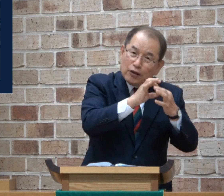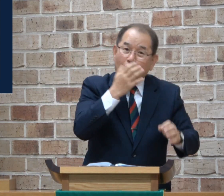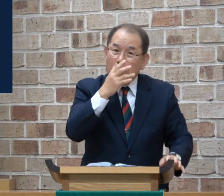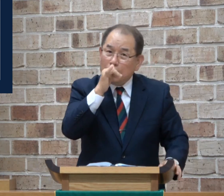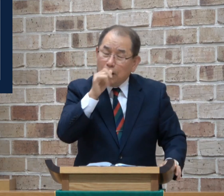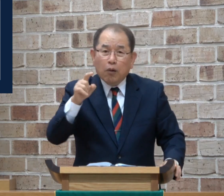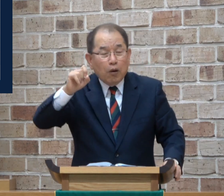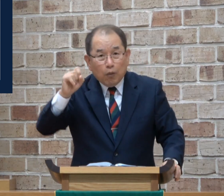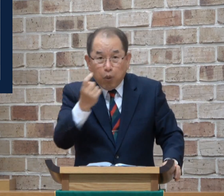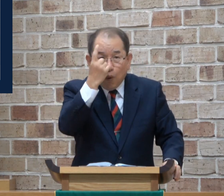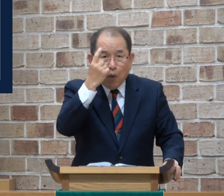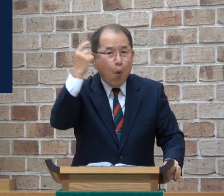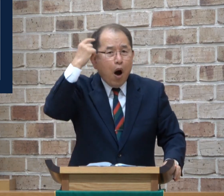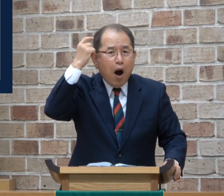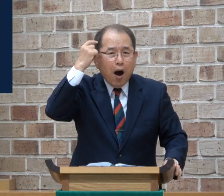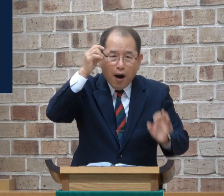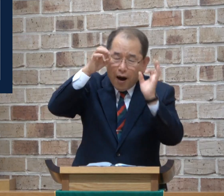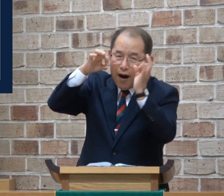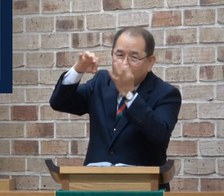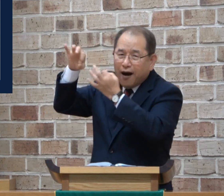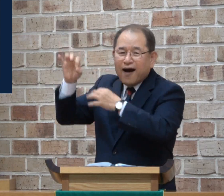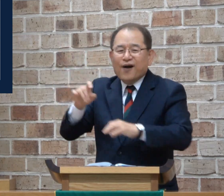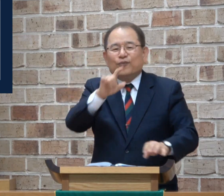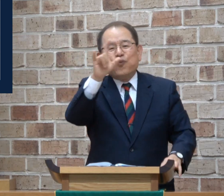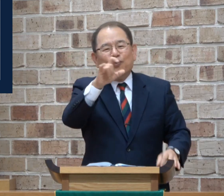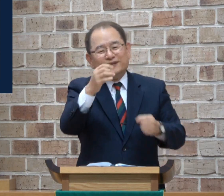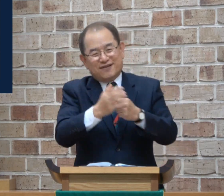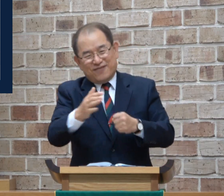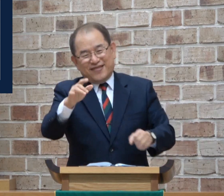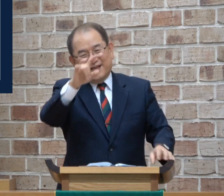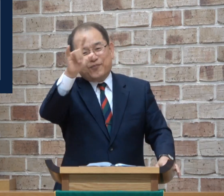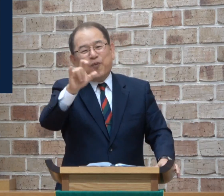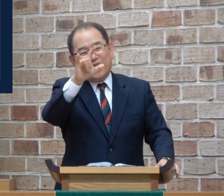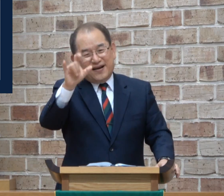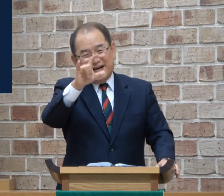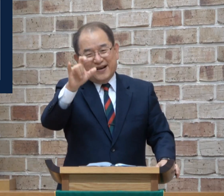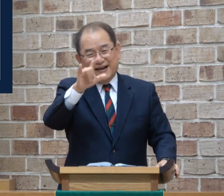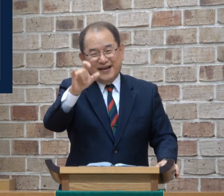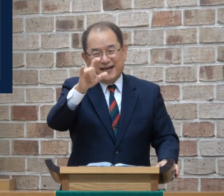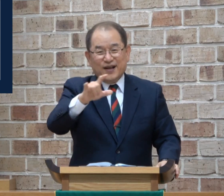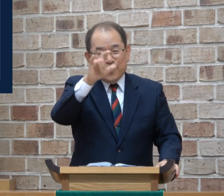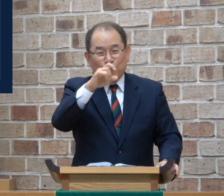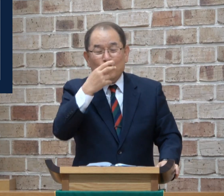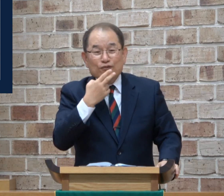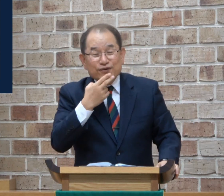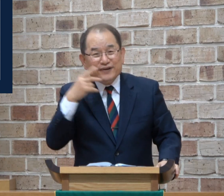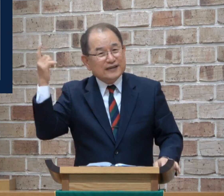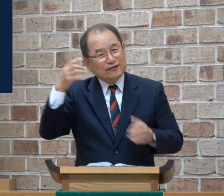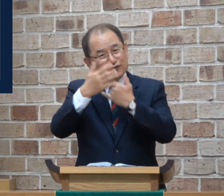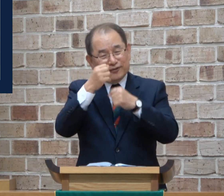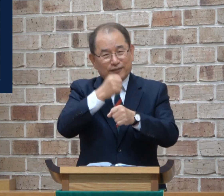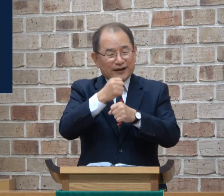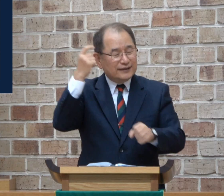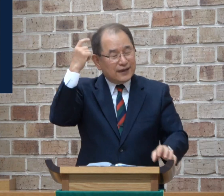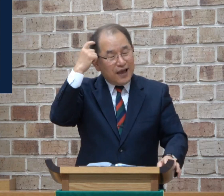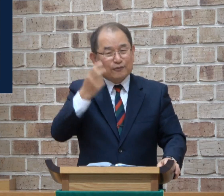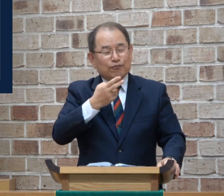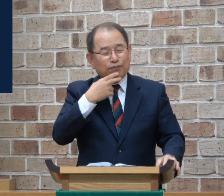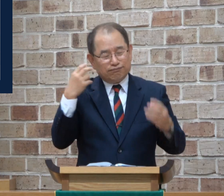유튜브에 올리고 있습니다. 그게 이제 코로나 때문에 시작됐는데 코로나가 없었다면 유튜브를 생각하지 못했을